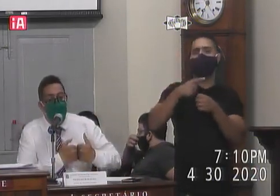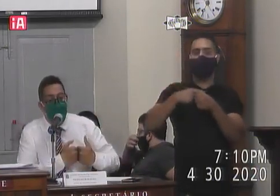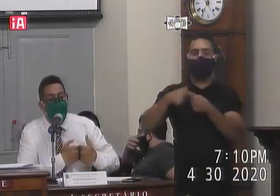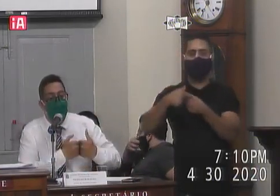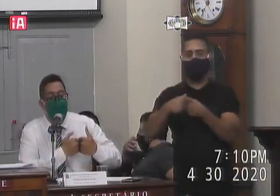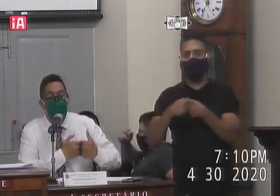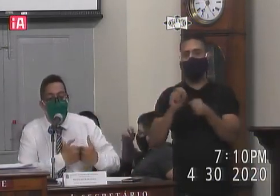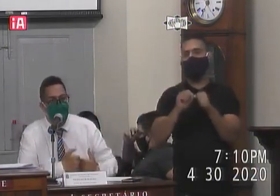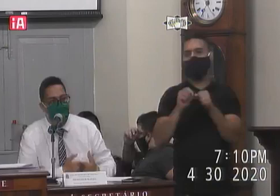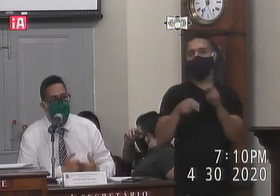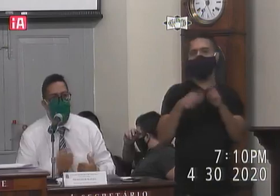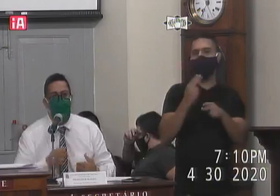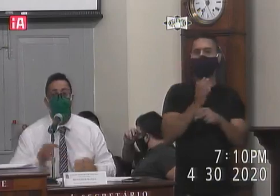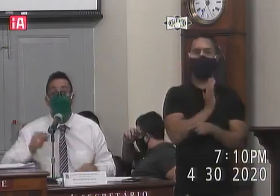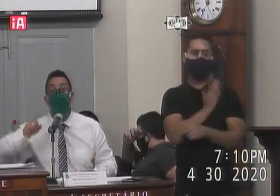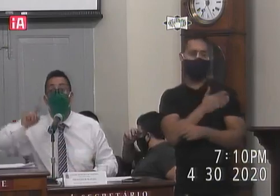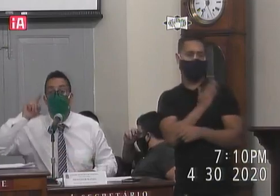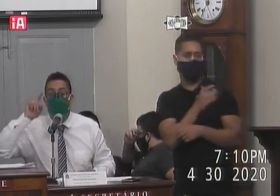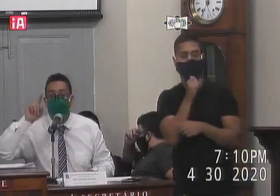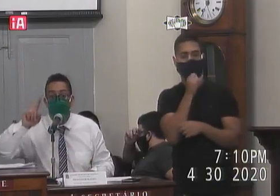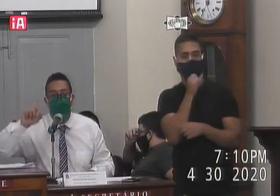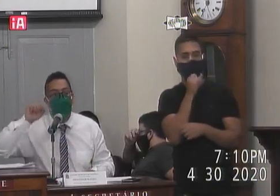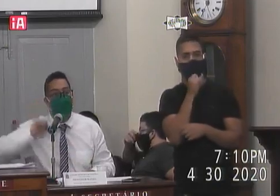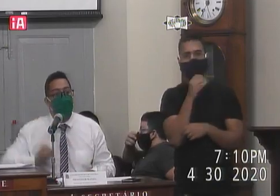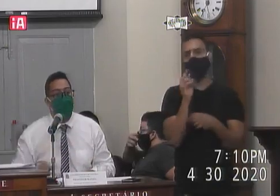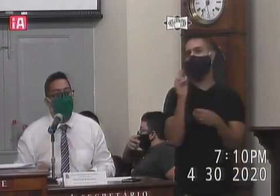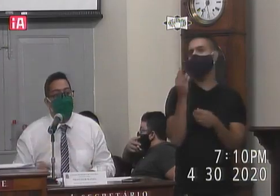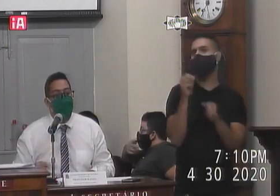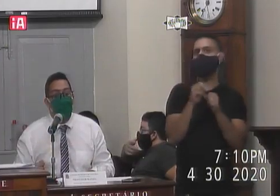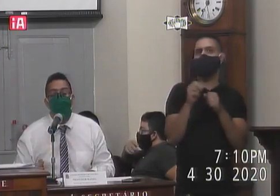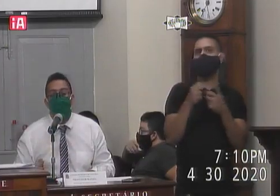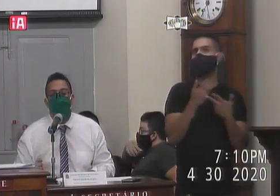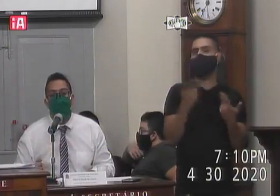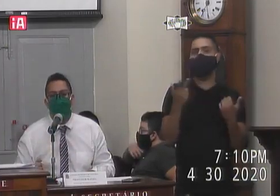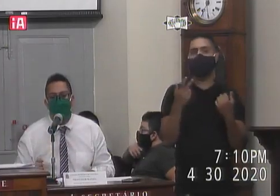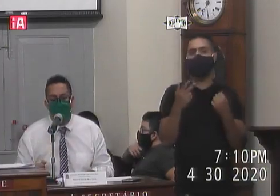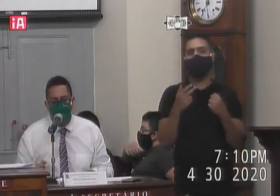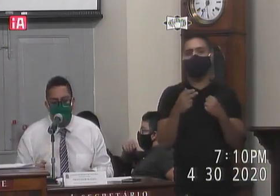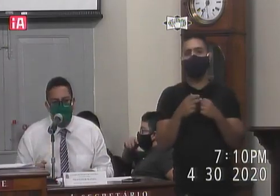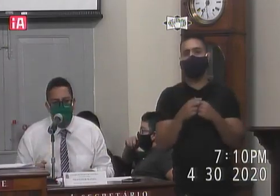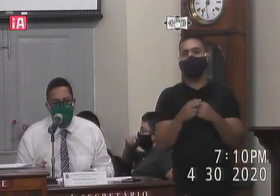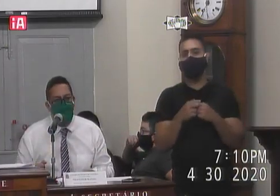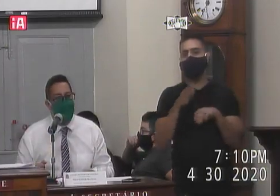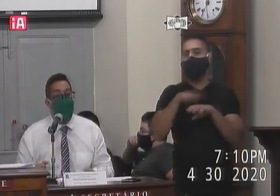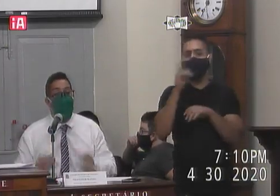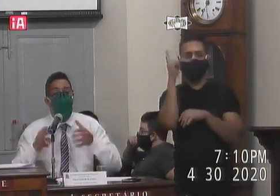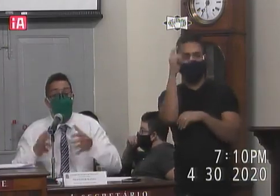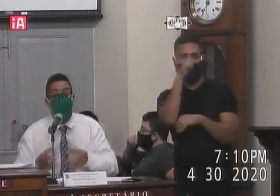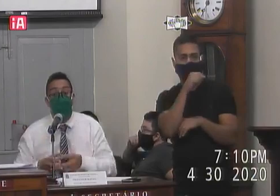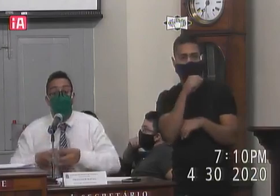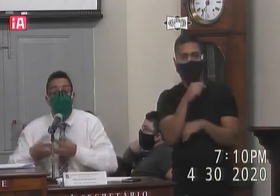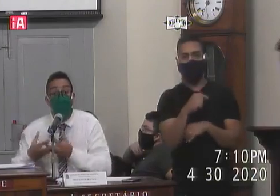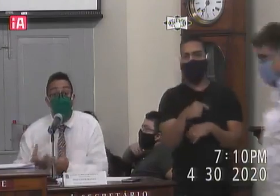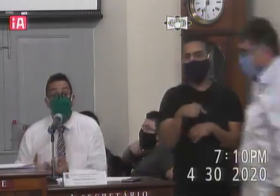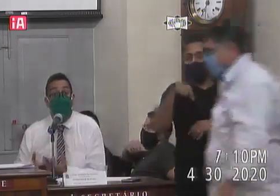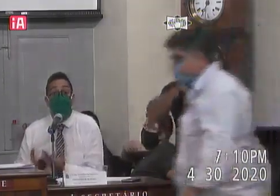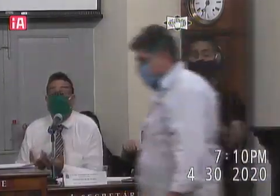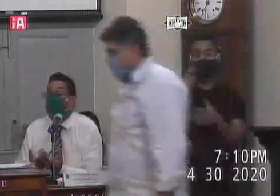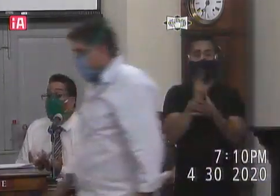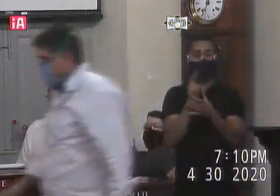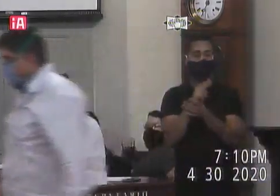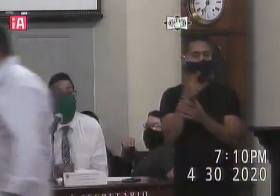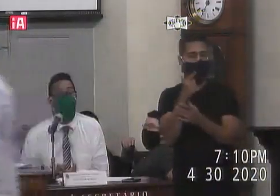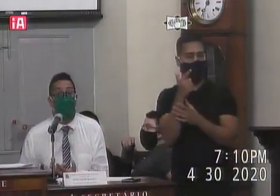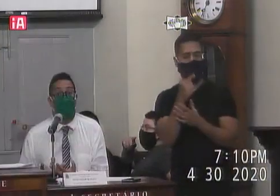uma cirurgia cardíaca, um exame de média ou alta complexidade do Sistema Único